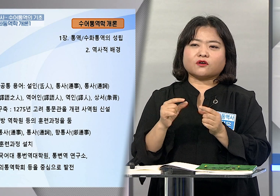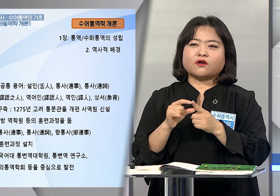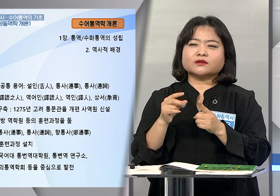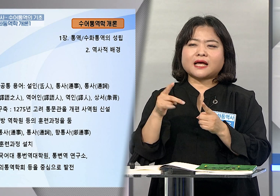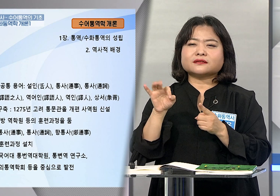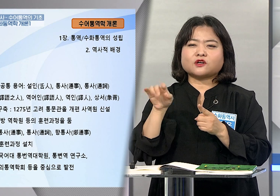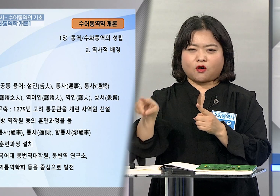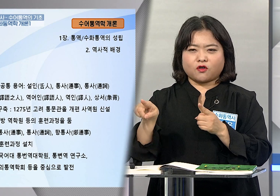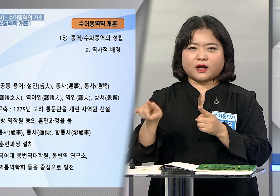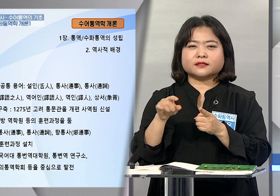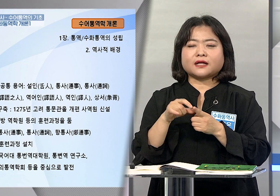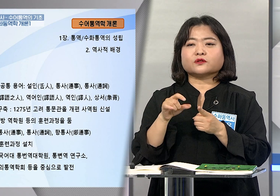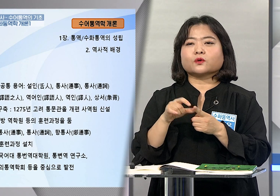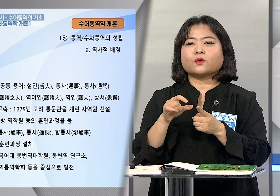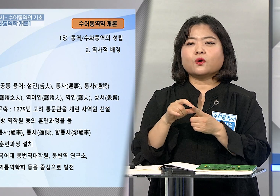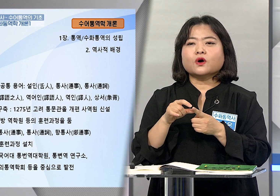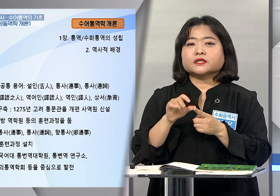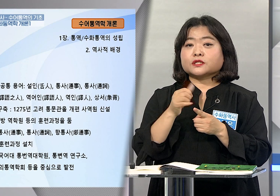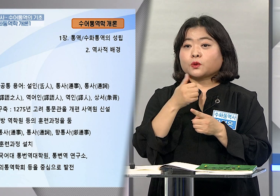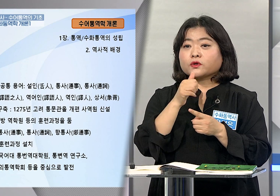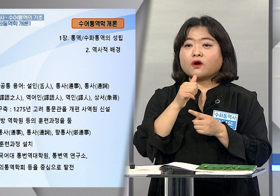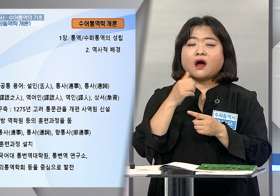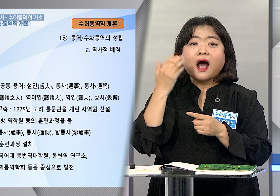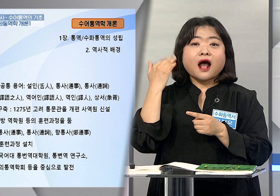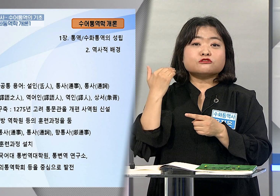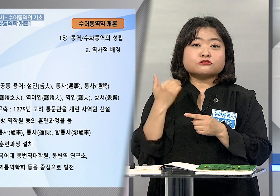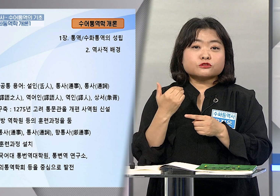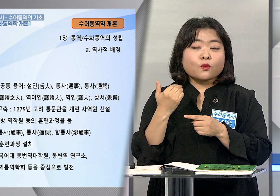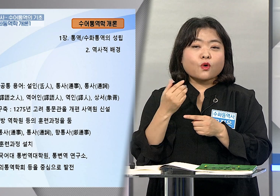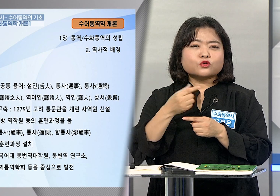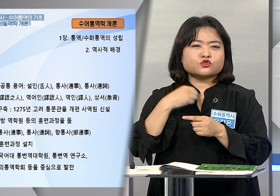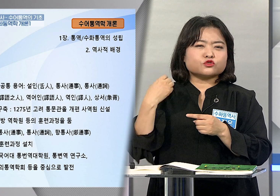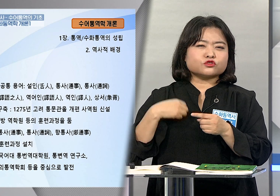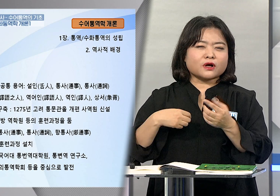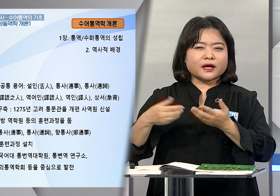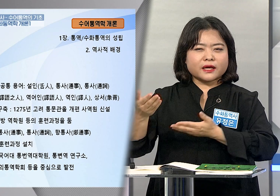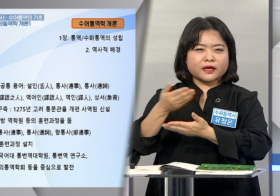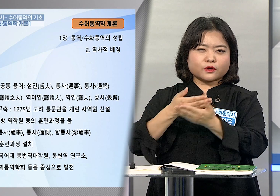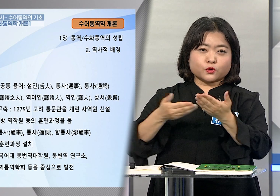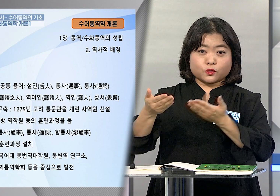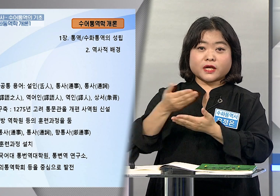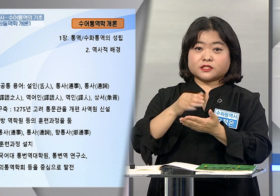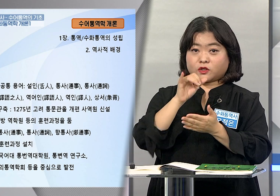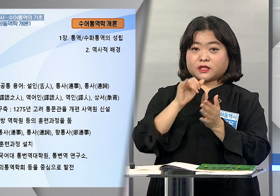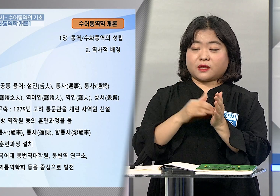역인이라는 단어, 상서라는 단어로 이제 통역. 한국도 중국과의 교류가 있었기